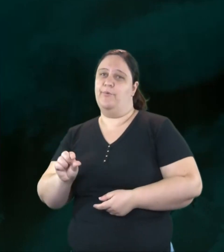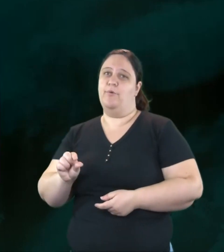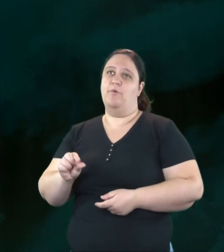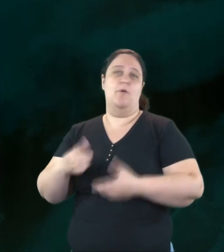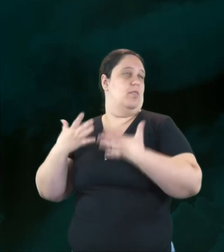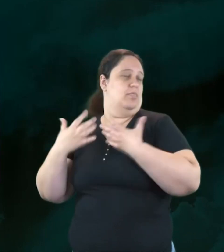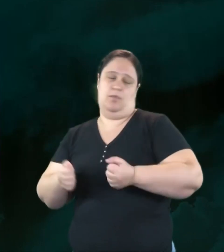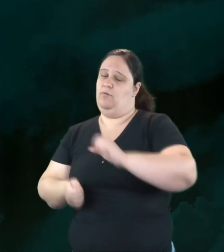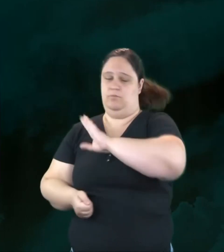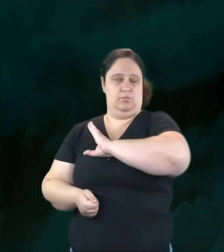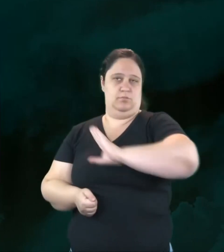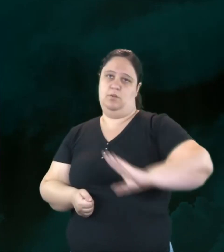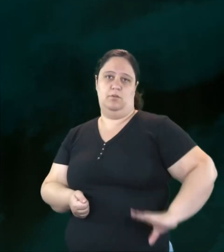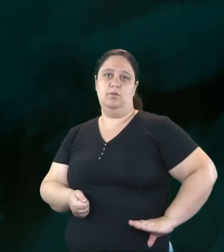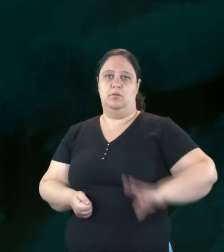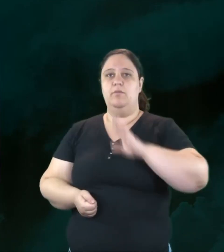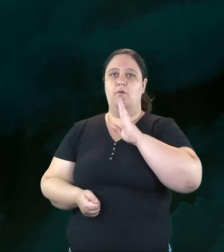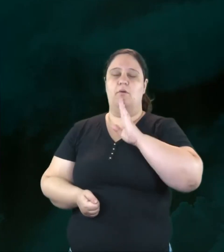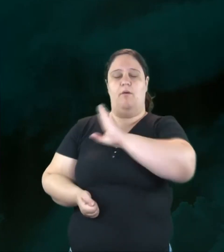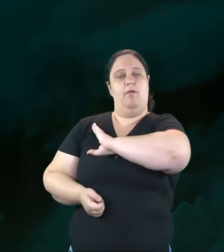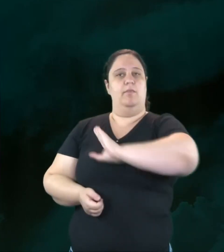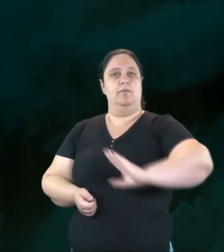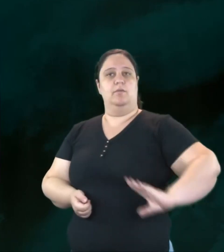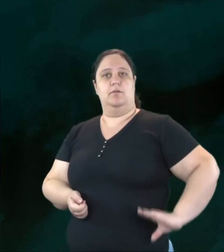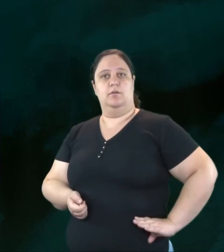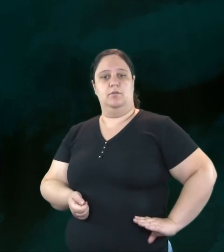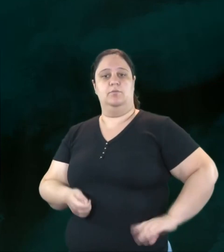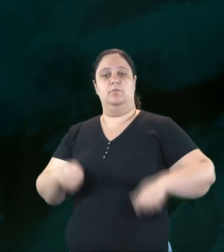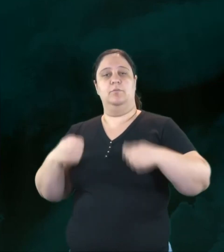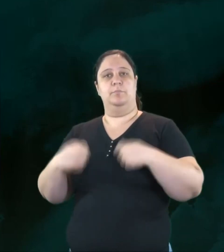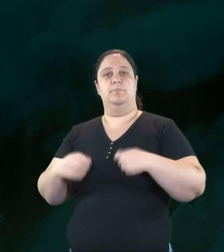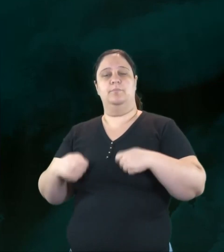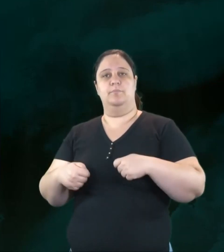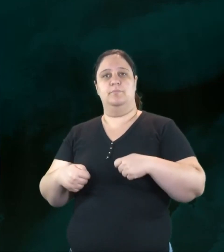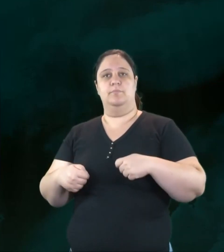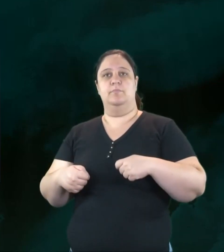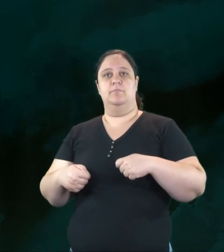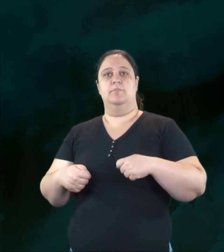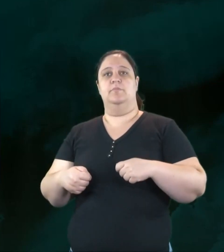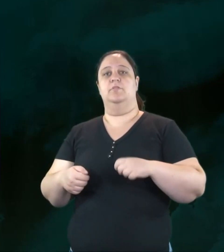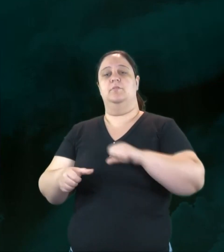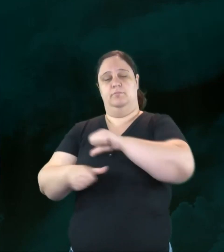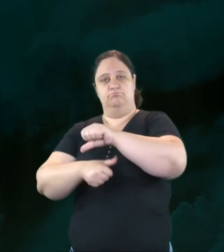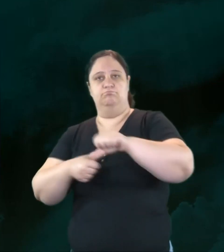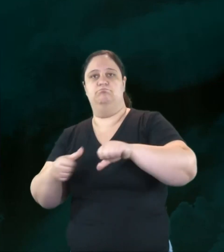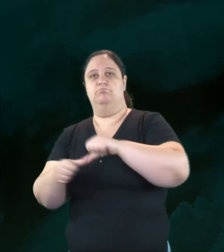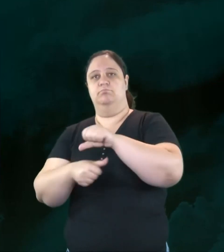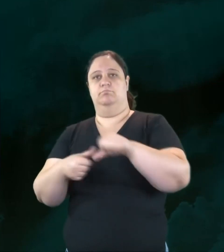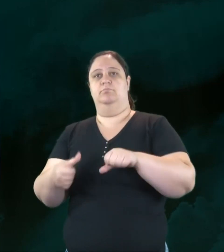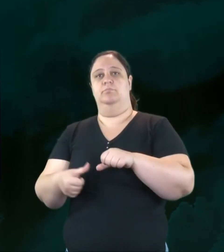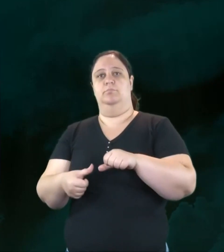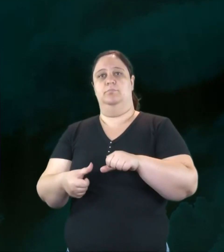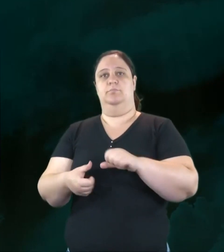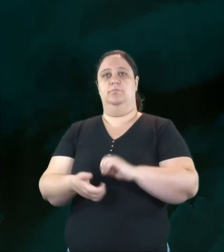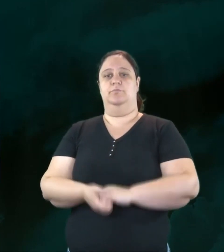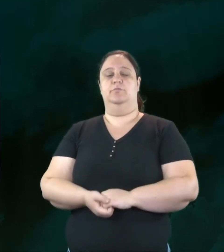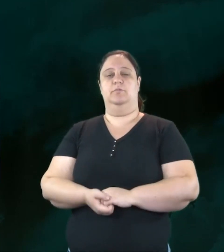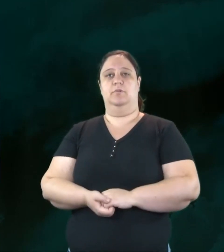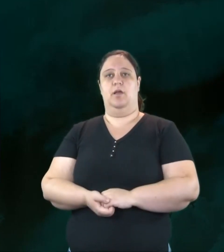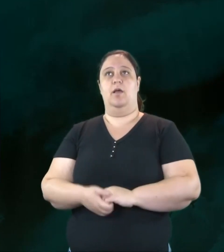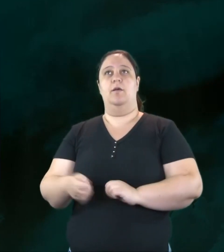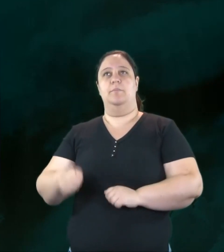são cristãos, nós temos que obedecer, vamos ter que, né, pensar